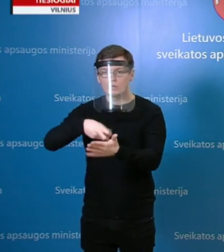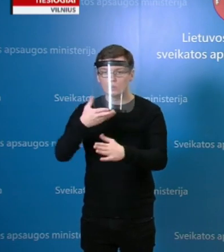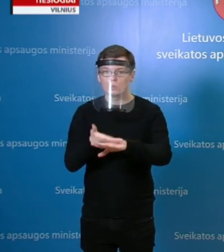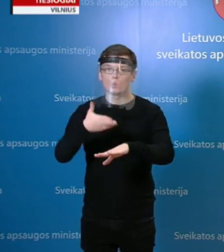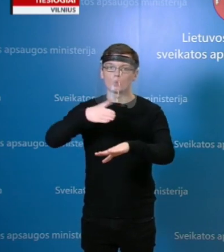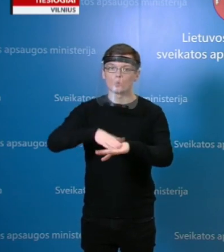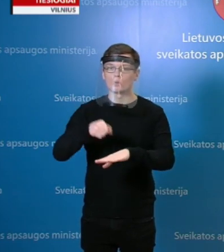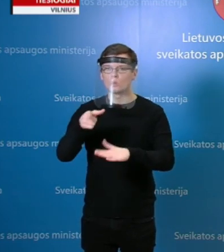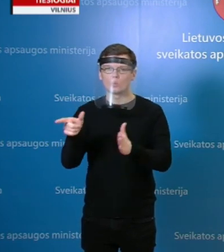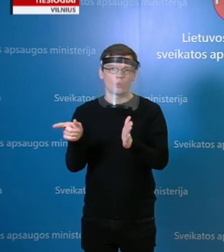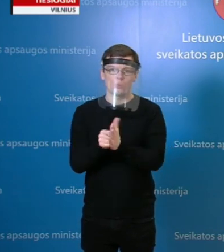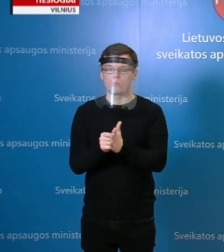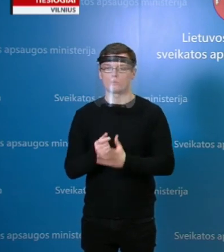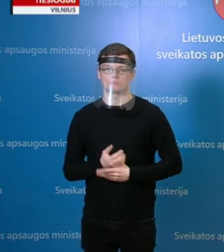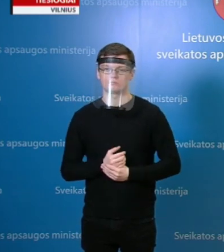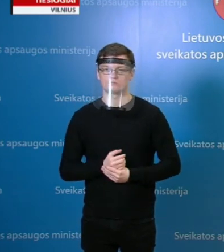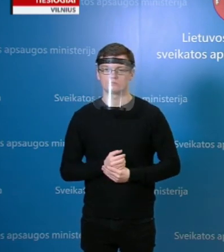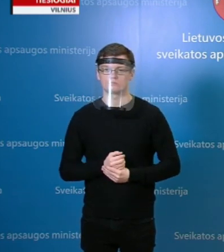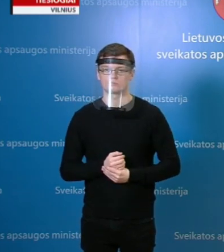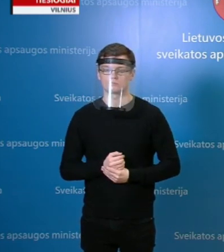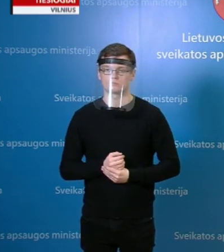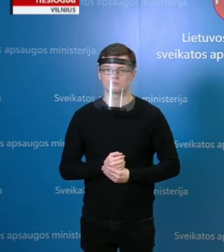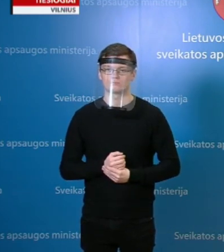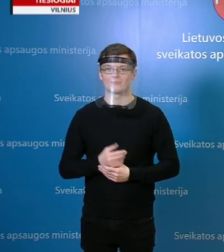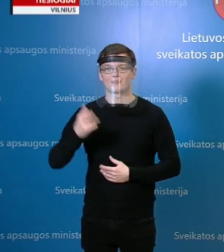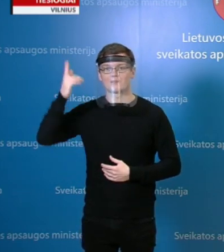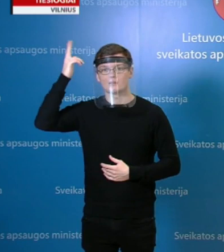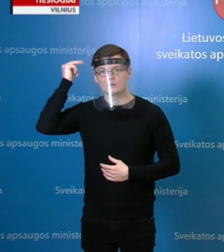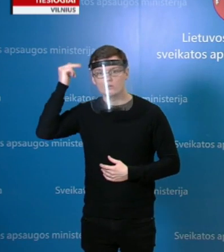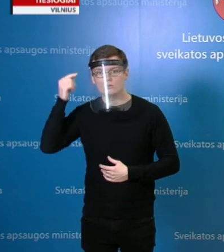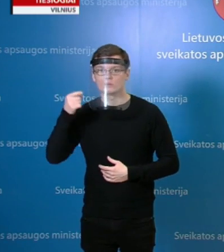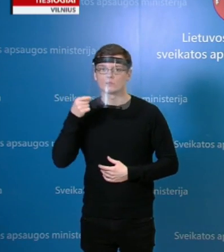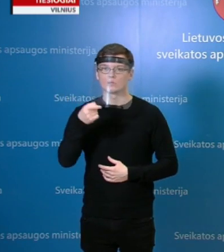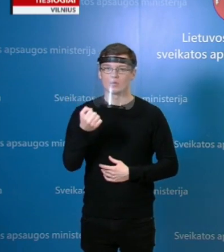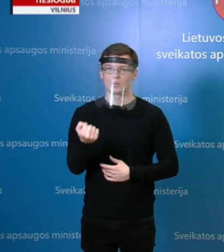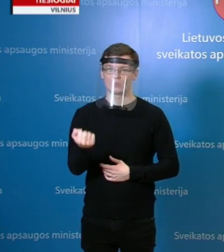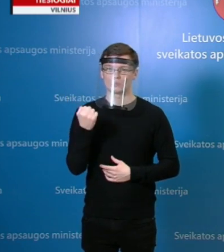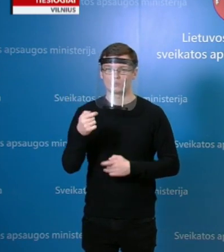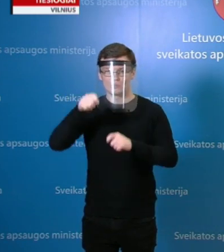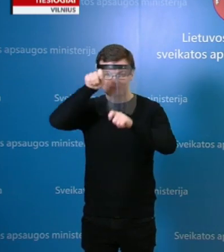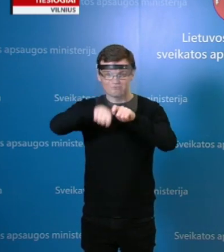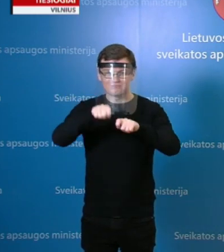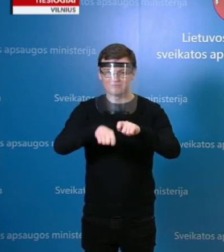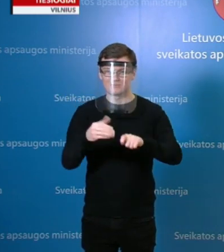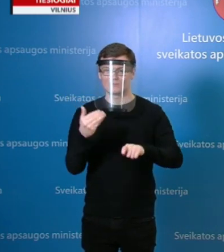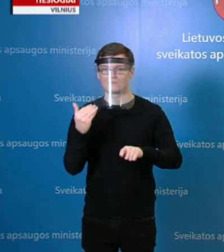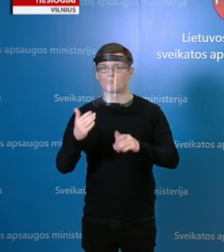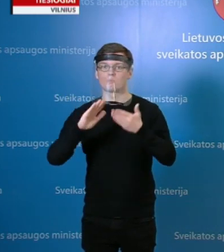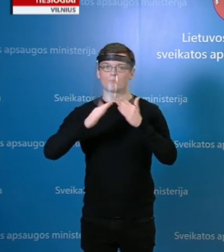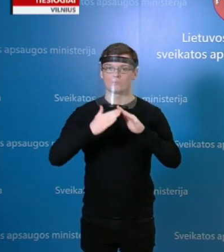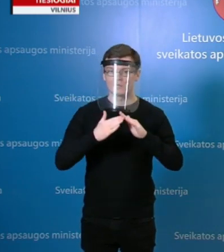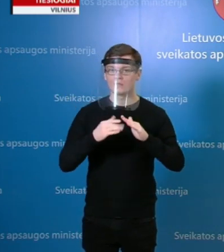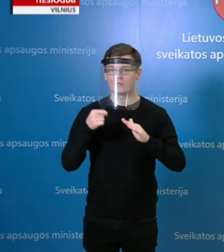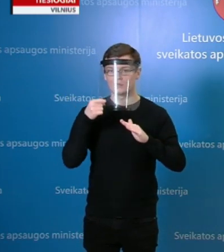na, būtinas, o Kaunas ir šiaip yra viena iš daugiausiai tyrimų atliekančių miestų, vienas